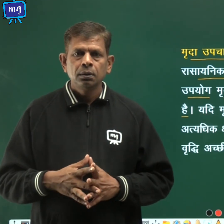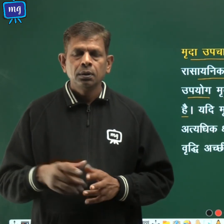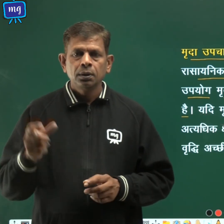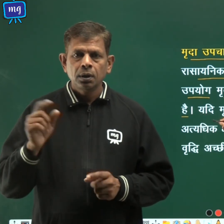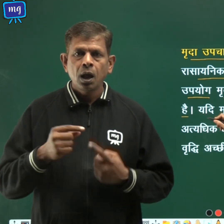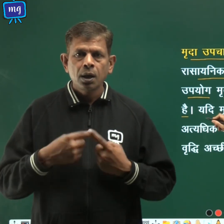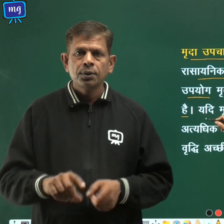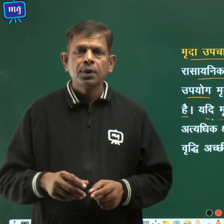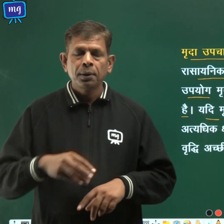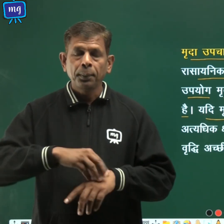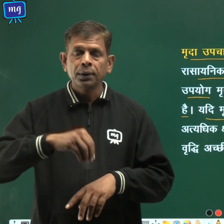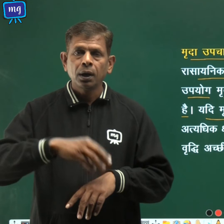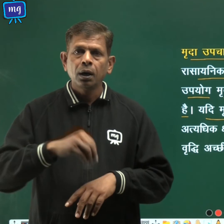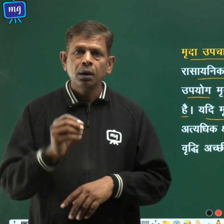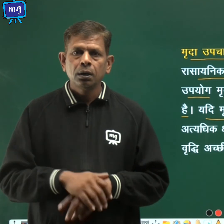यदि मृदा